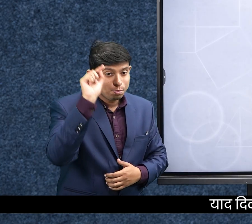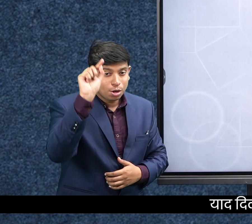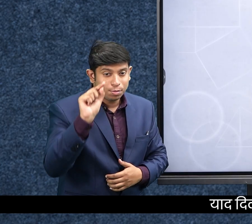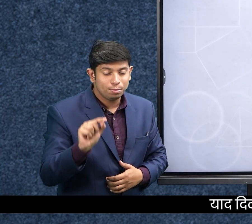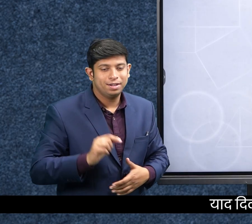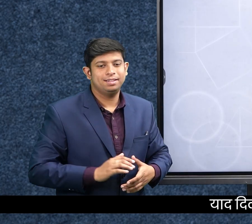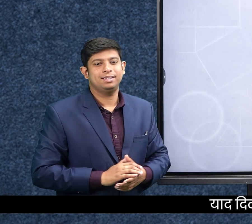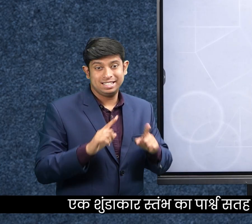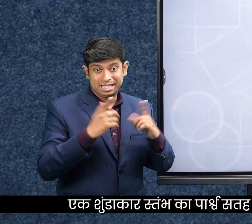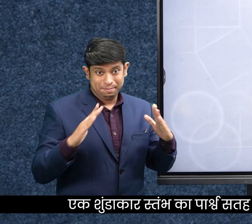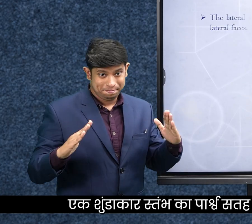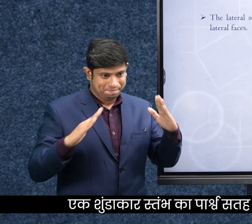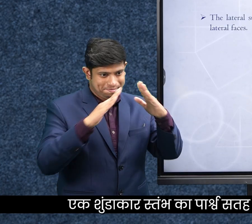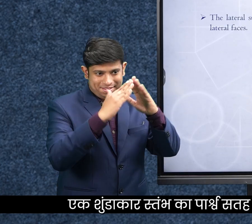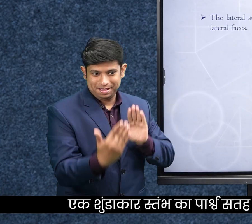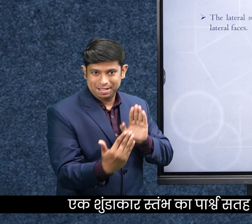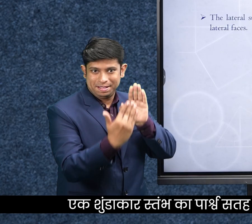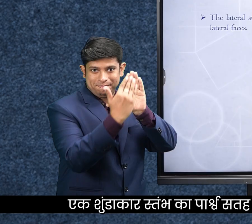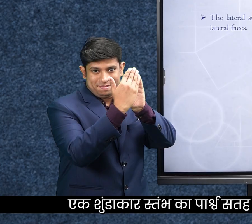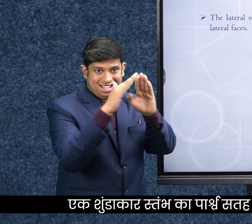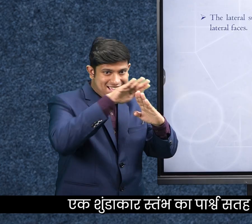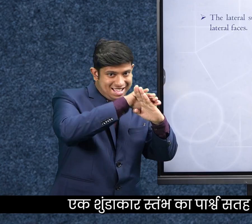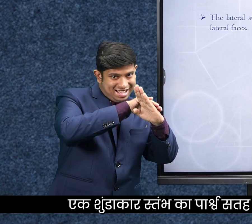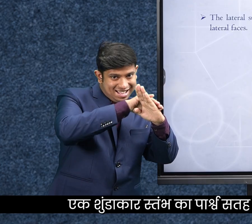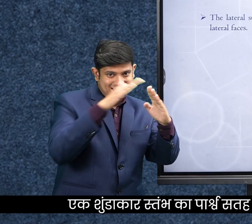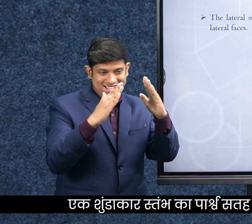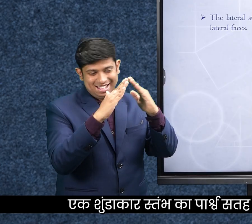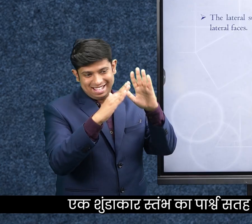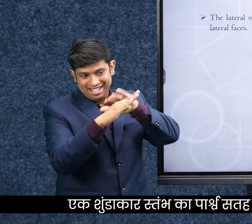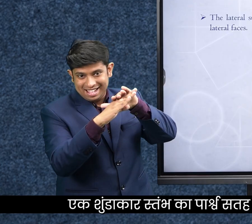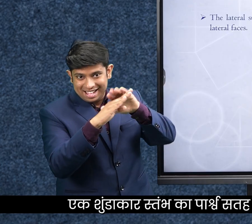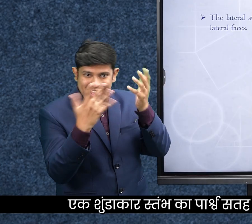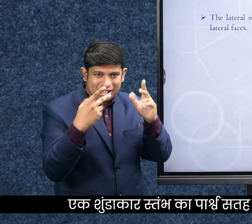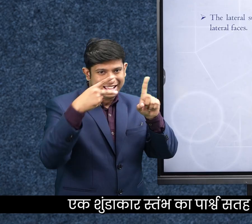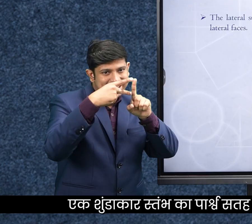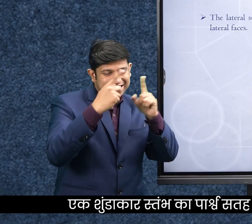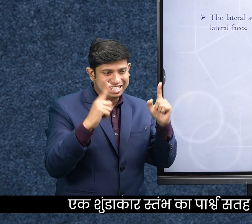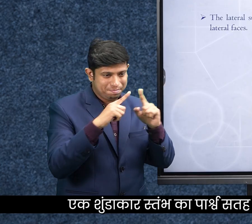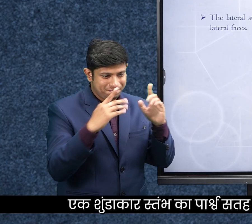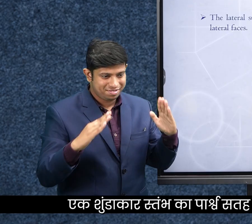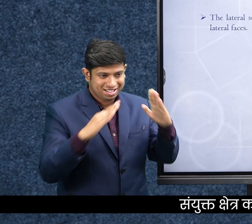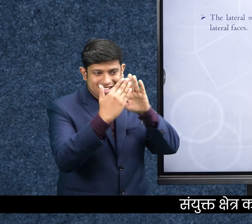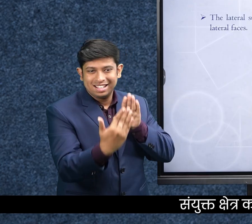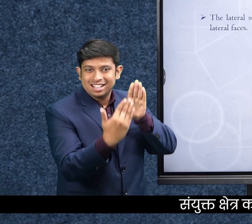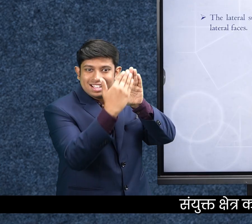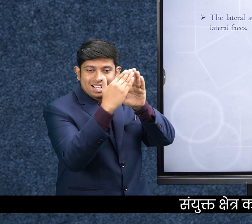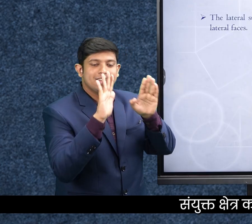के संकेत। एक शुंडाकार स्तंभ का पार्श्व सतह क्षेत्र उसके सभी त्रिकोणीय पार्श्व क्षेत्रों को संयुक्त क्षेत्र